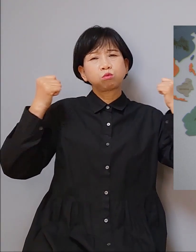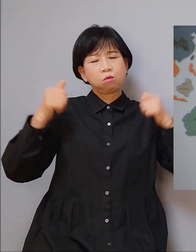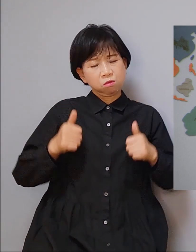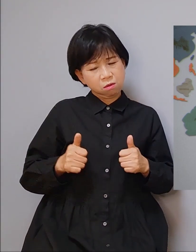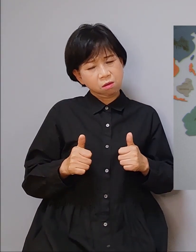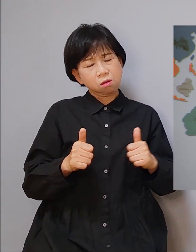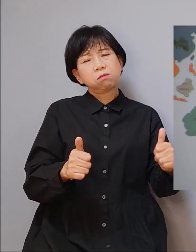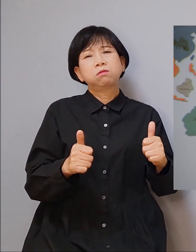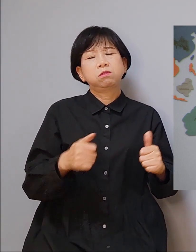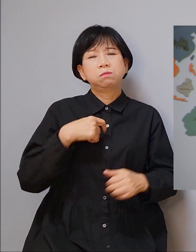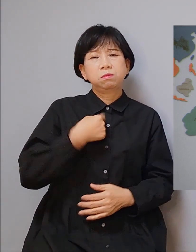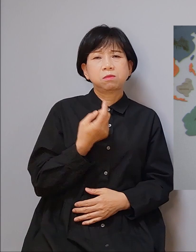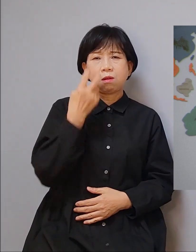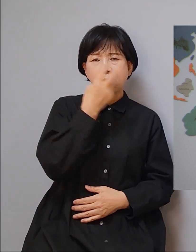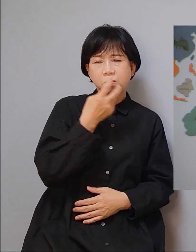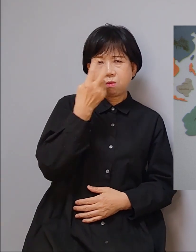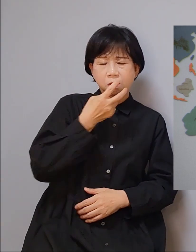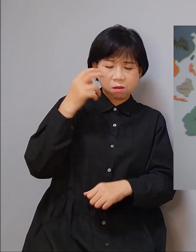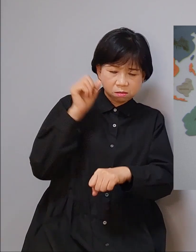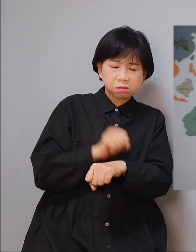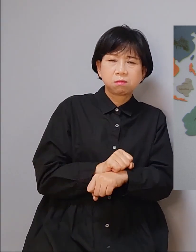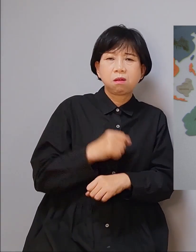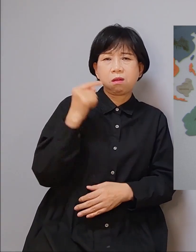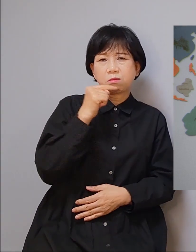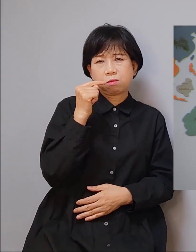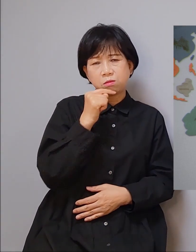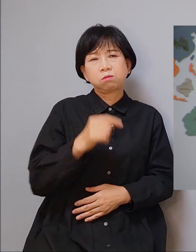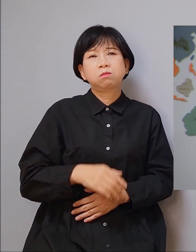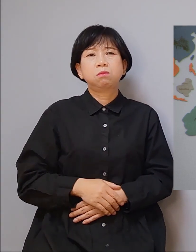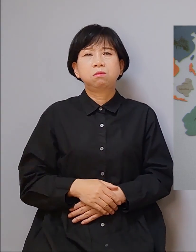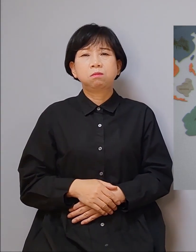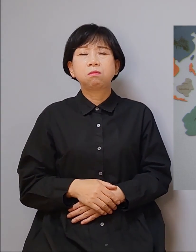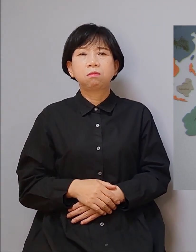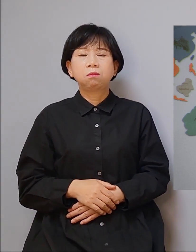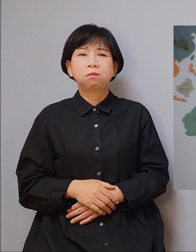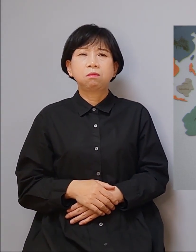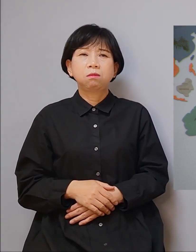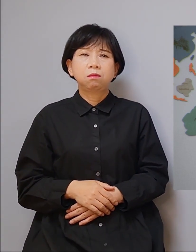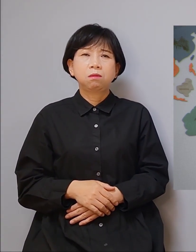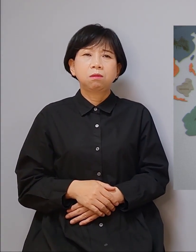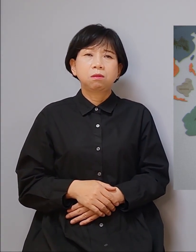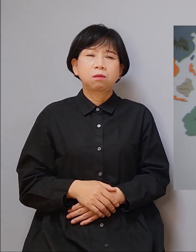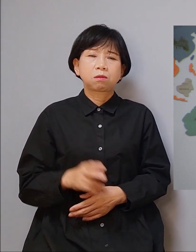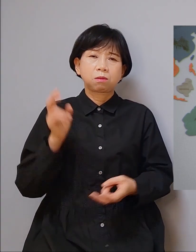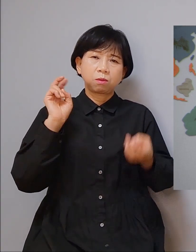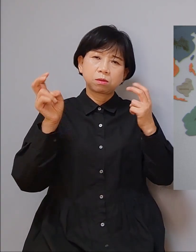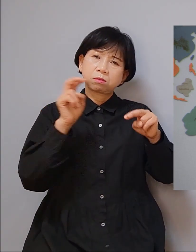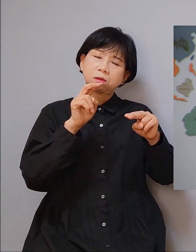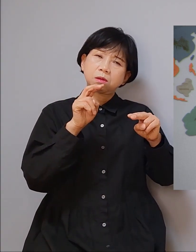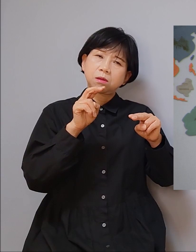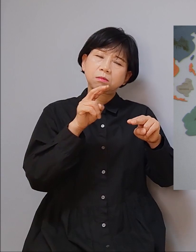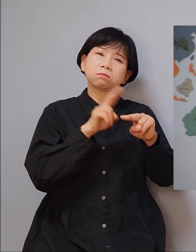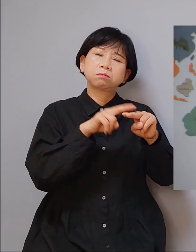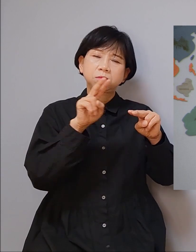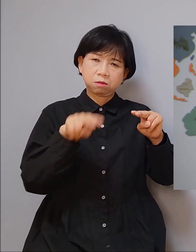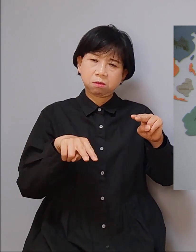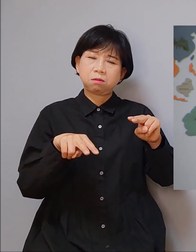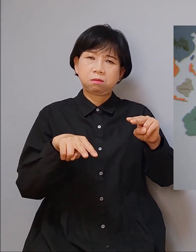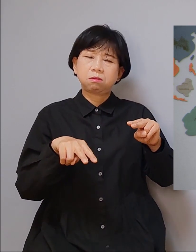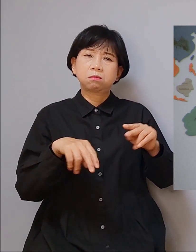그리고 어느 정도 이렇게 회사에서 큰 일을 하시다가 은퇴를 하셨기 때문에